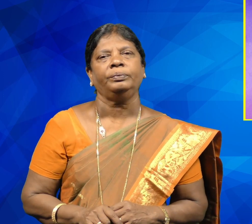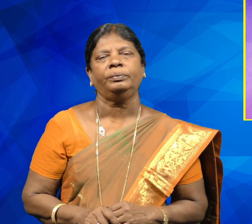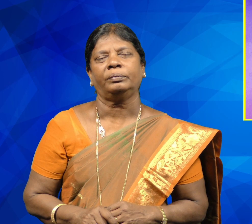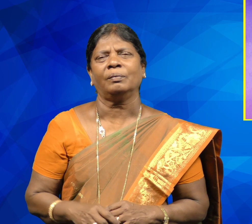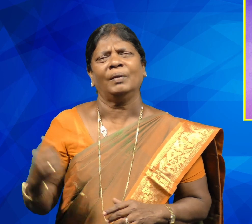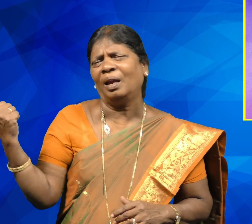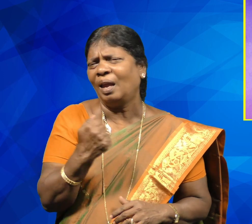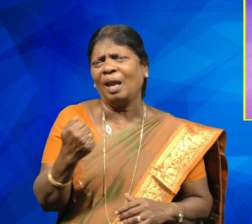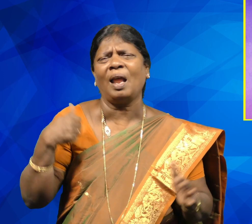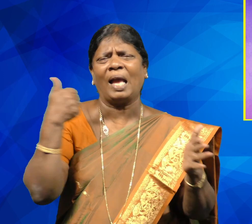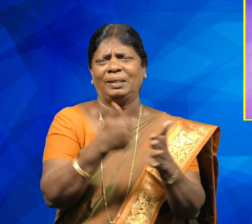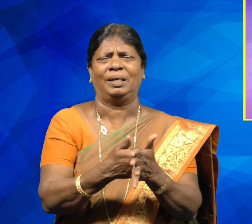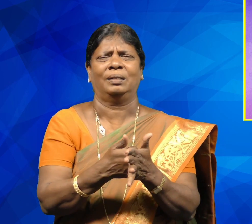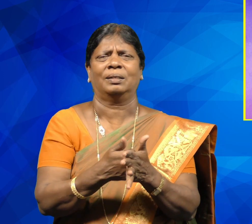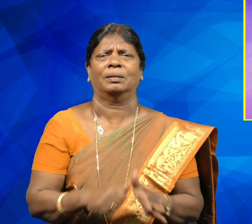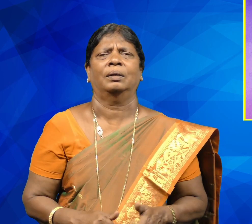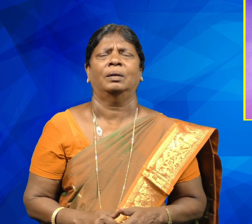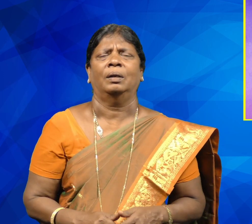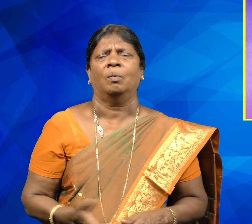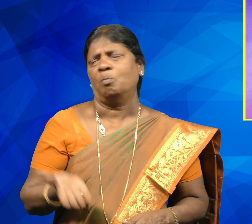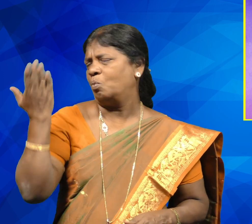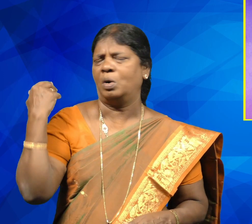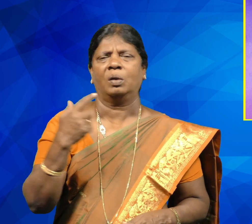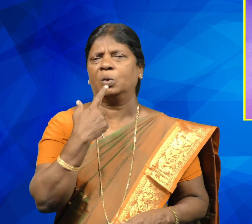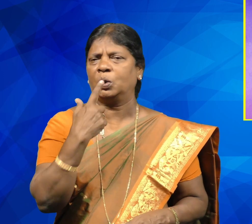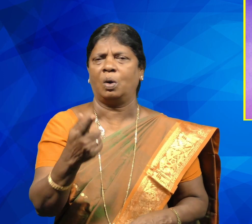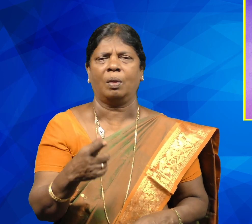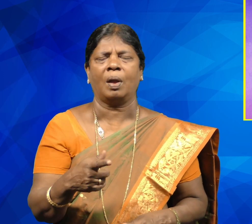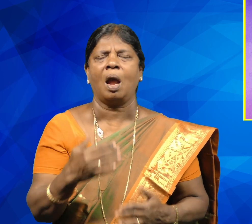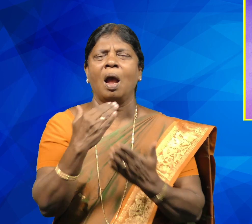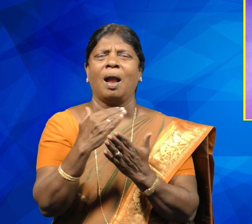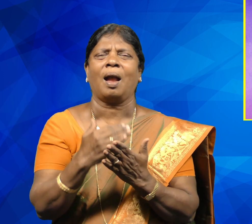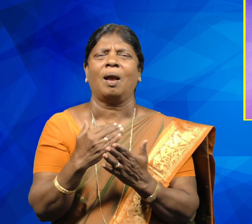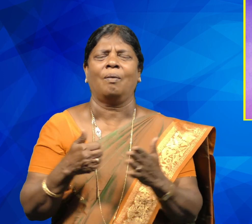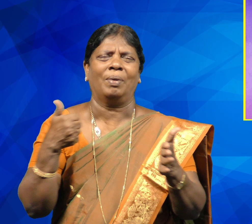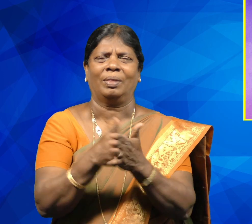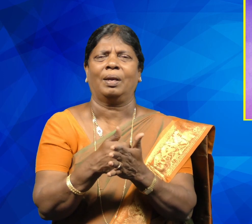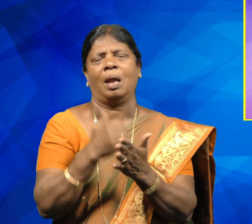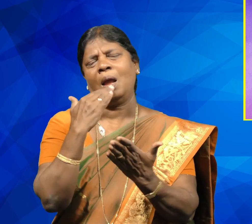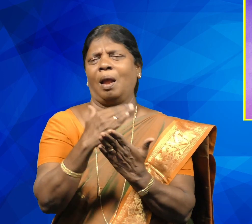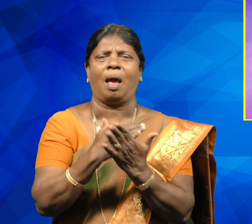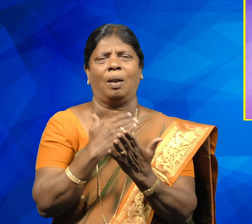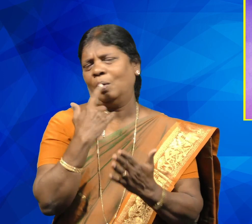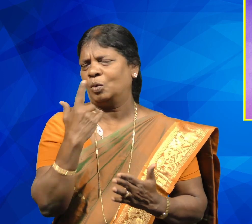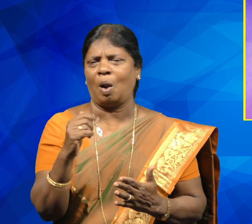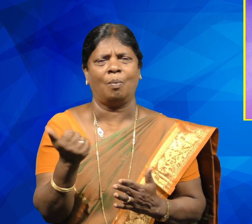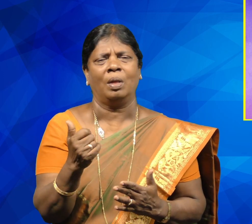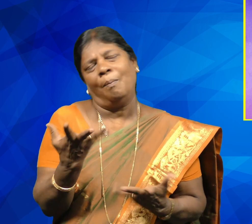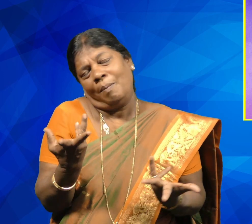செய்கிறது. ஏன் இத்தனை விபத்துகள்? நான் முன்பு சொன்னது போல விபத்துக்கு காரணங்கள் இருக்கிறது. ஒருவேளை